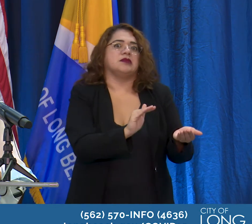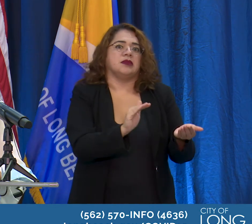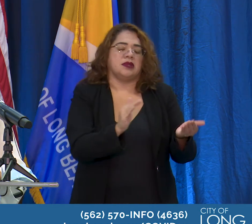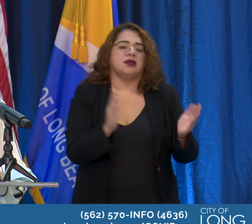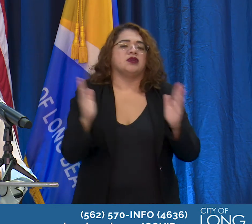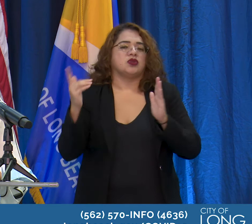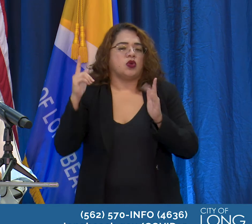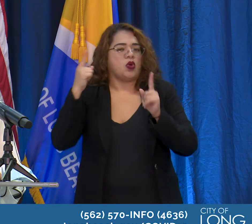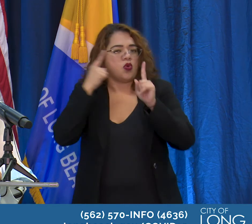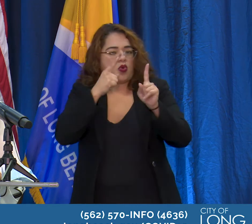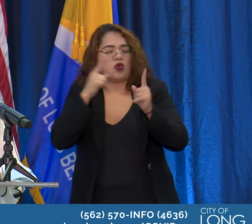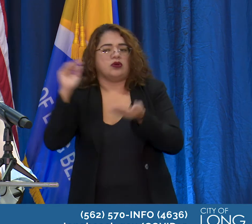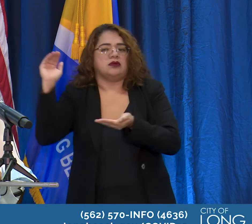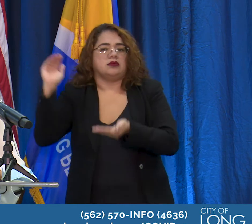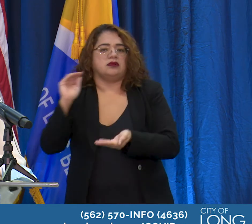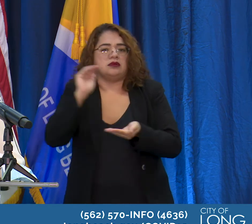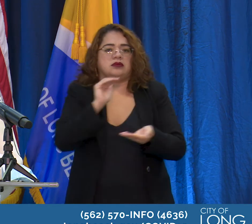número de